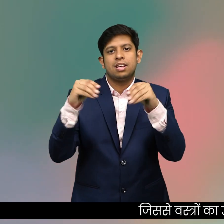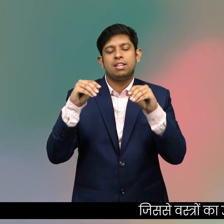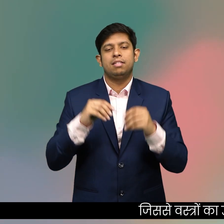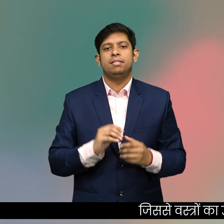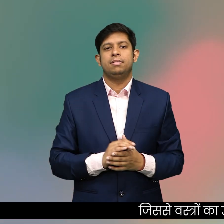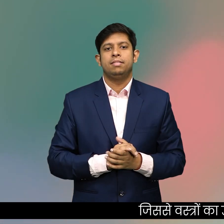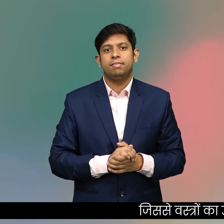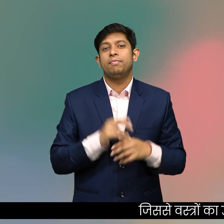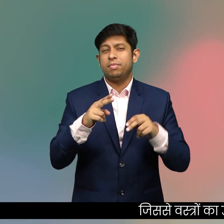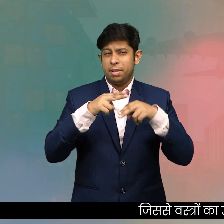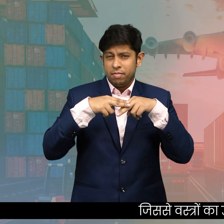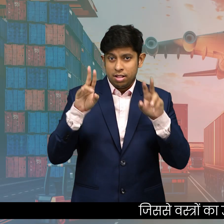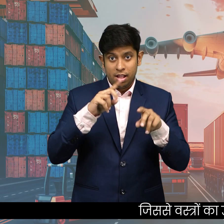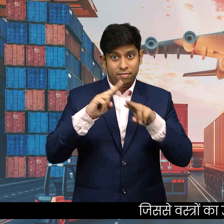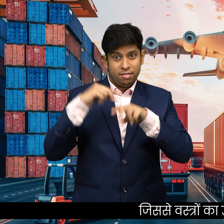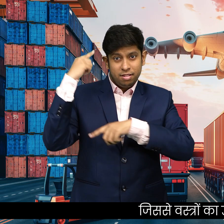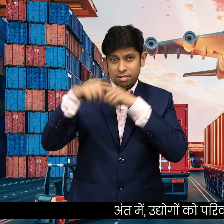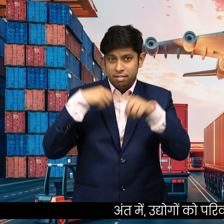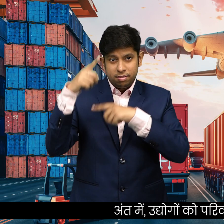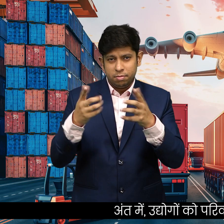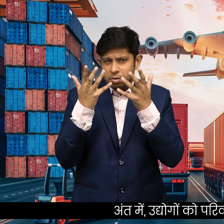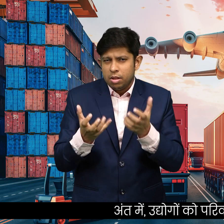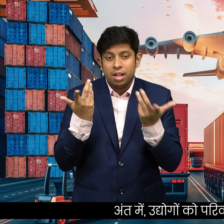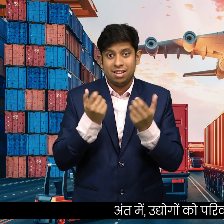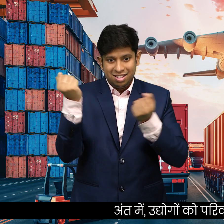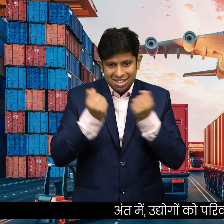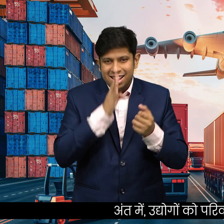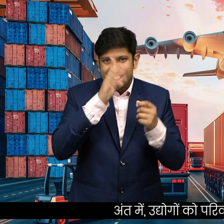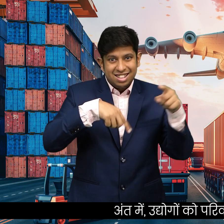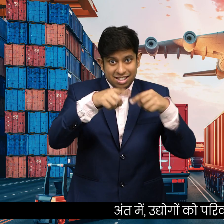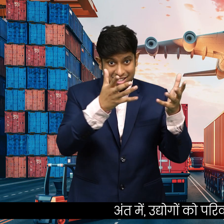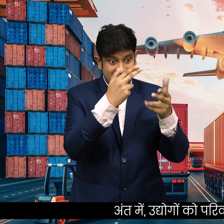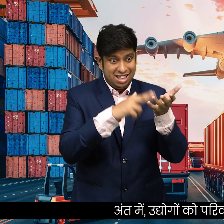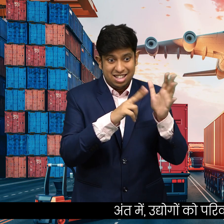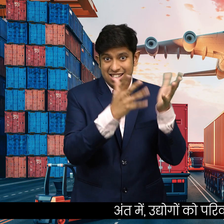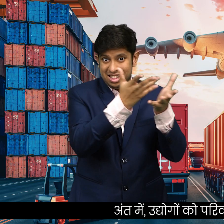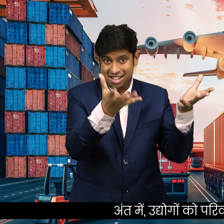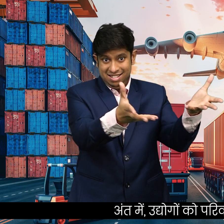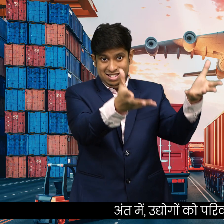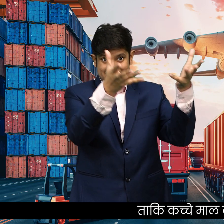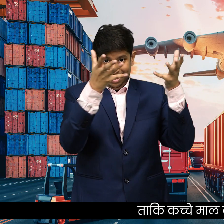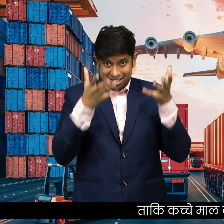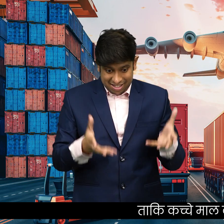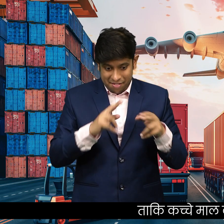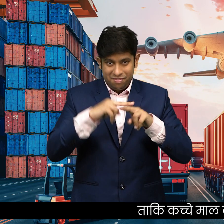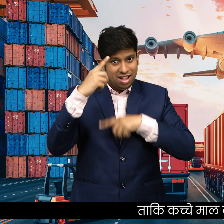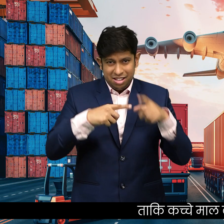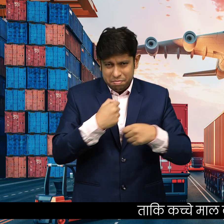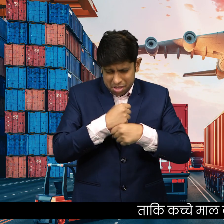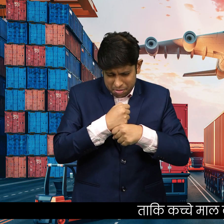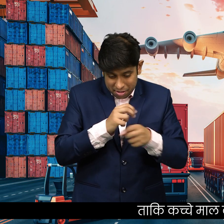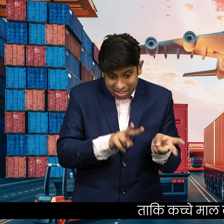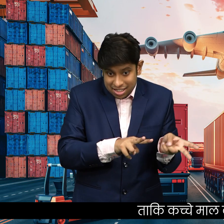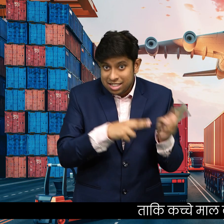जिससे वस्त्रों का उत्पादन किया जा सके। अंत में उद्योगों को परिवहन की आवश्यकता होती है ताकि कच्चे माल